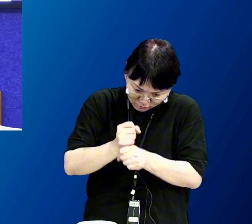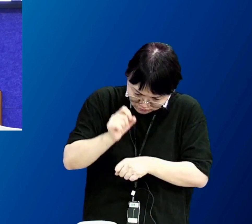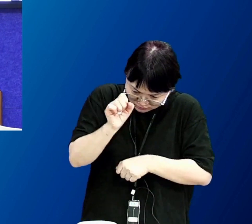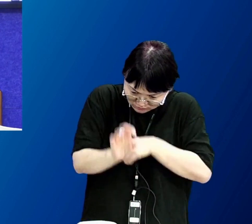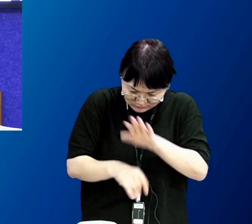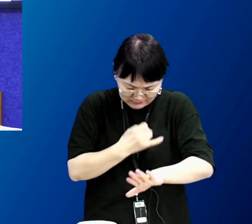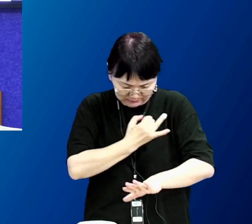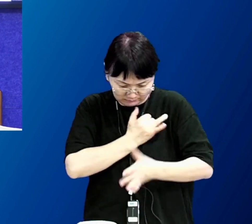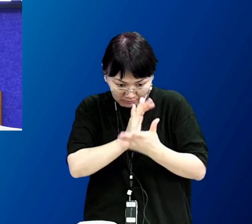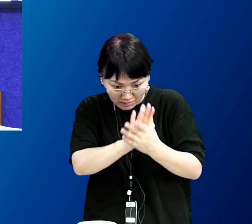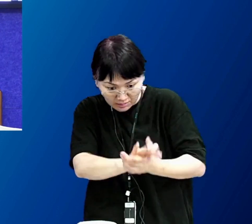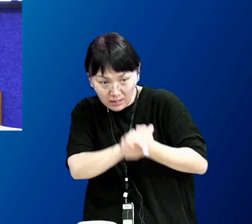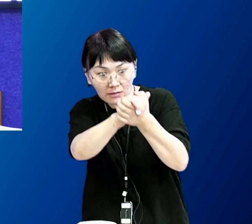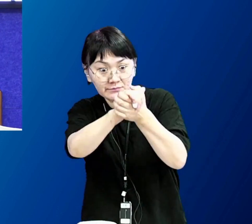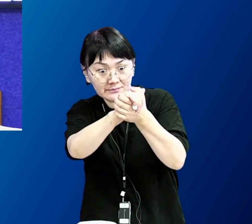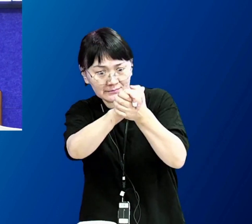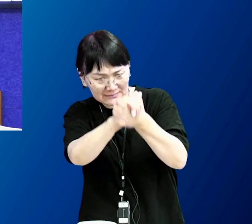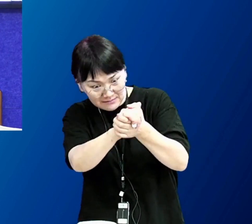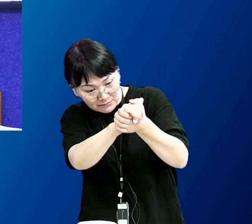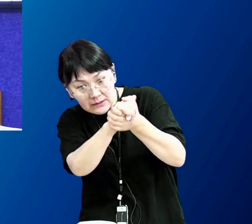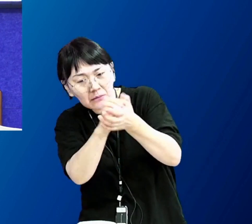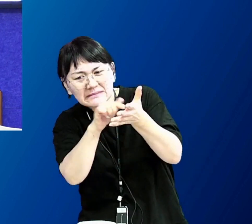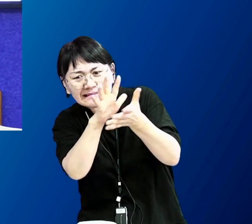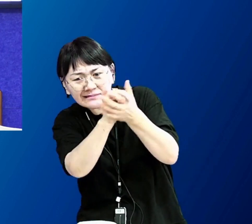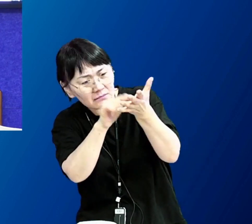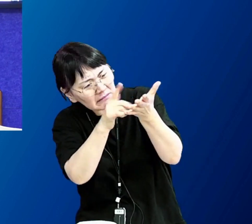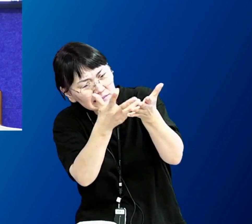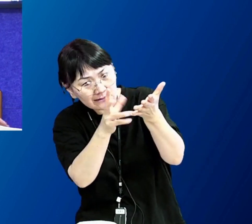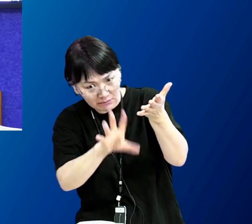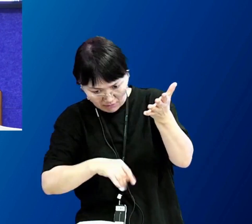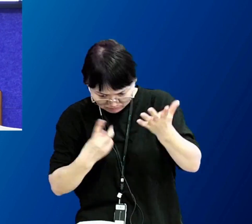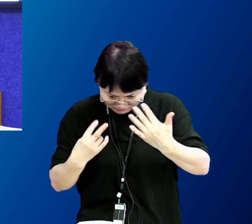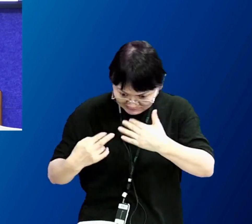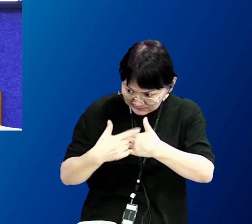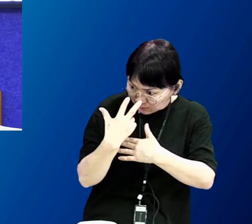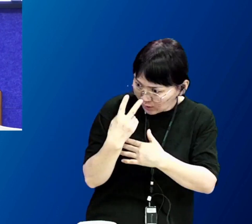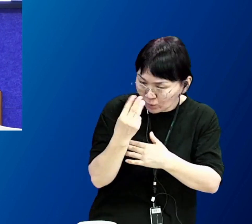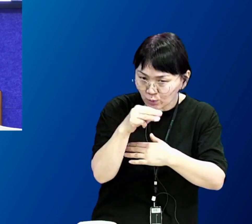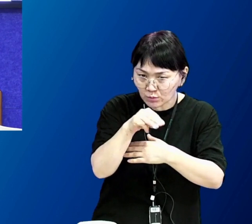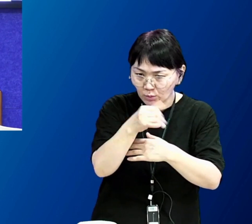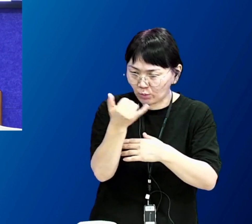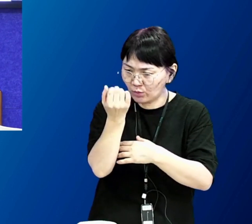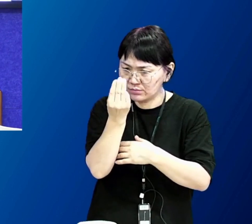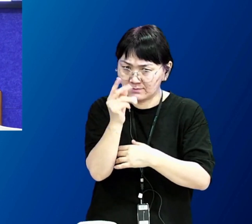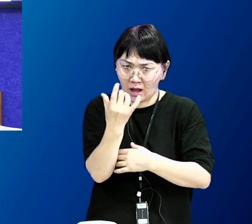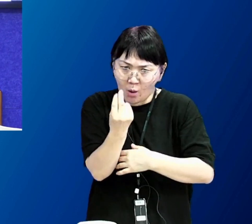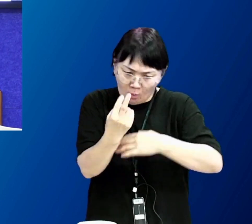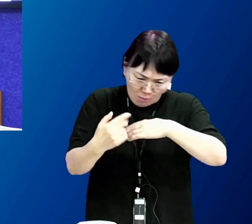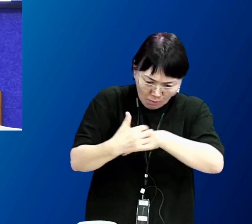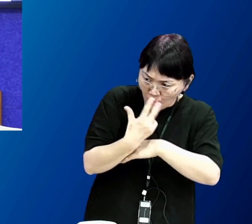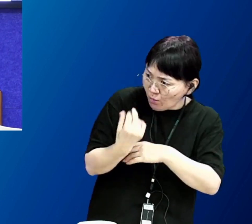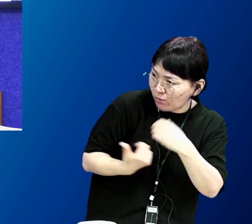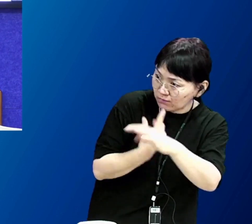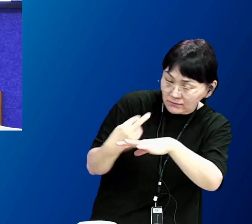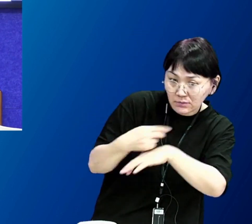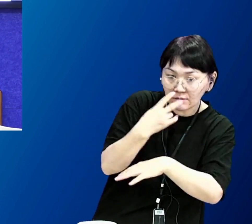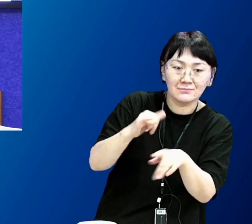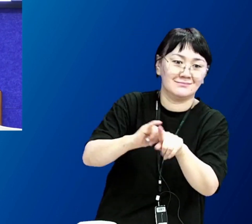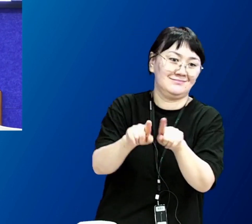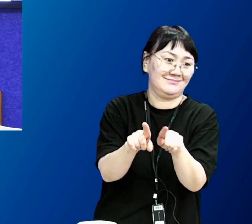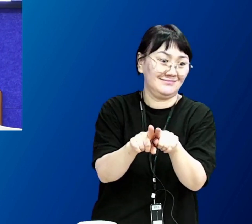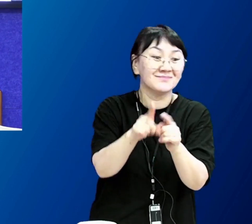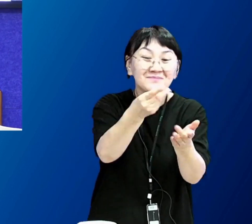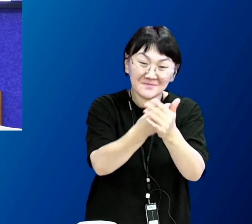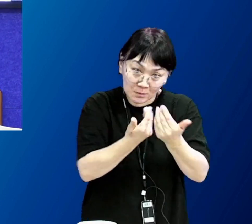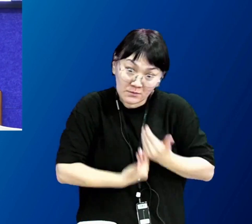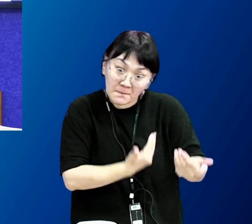биз? Найдварын тууштай байдал. Итгэл найдвар хайрыг тэгж хэлсэн биз? Өр хүүхдээ хайрладаг ихэн